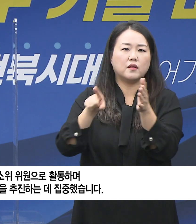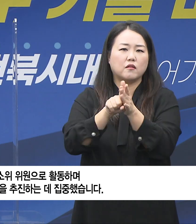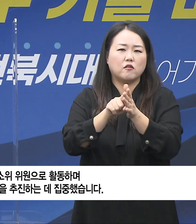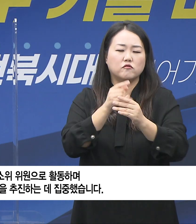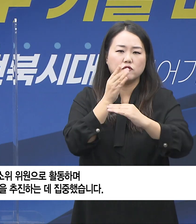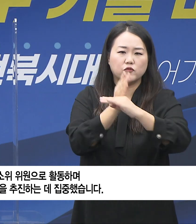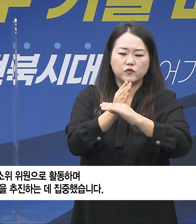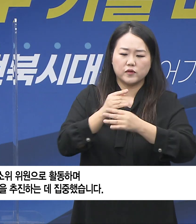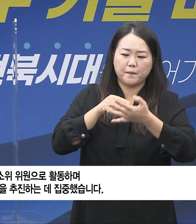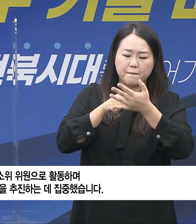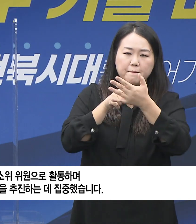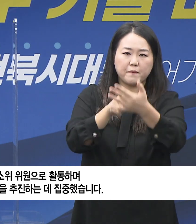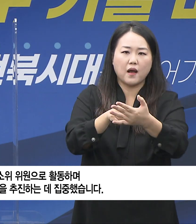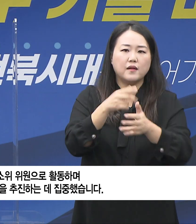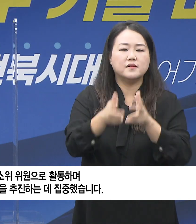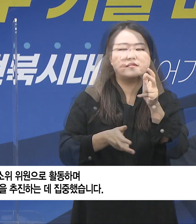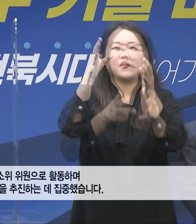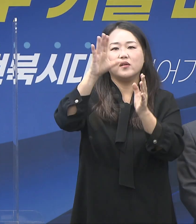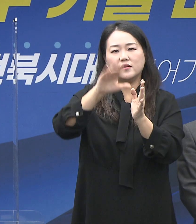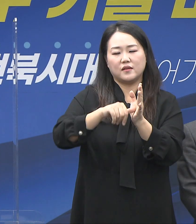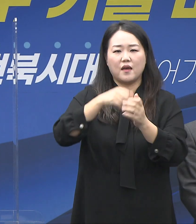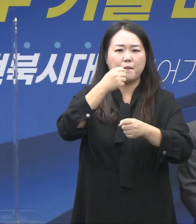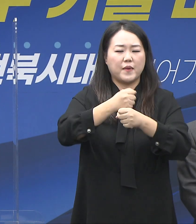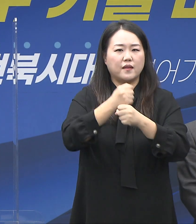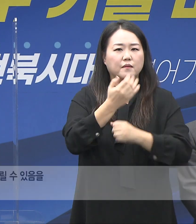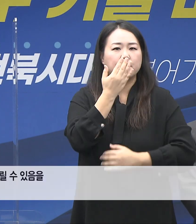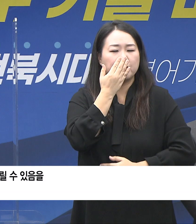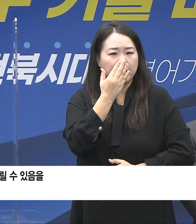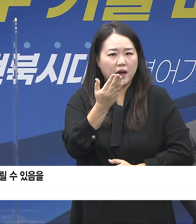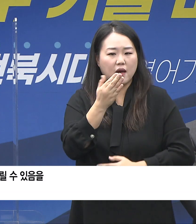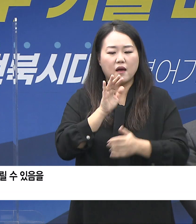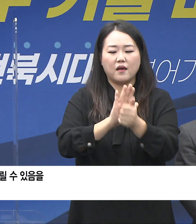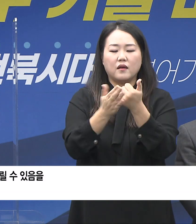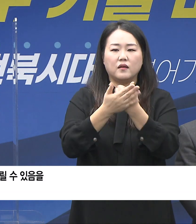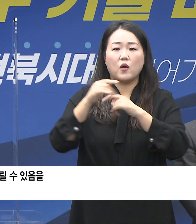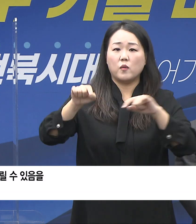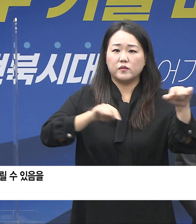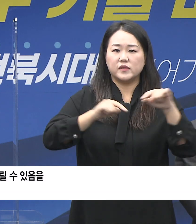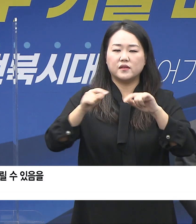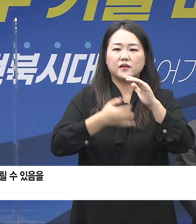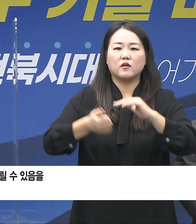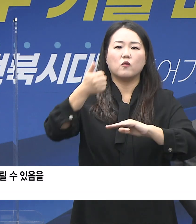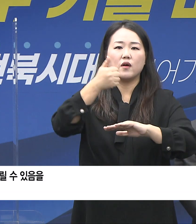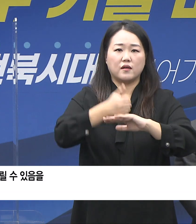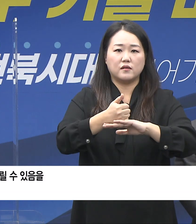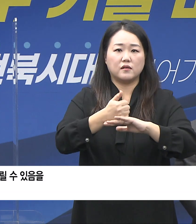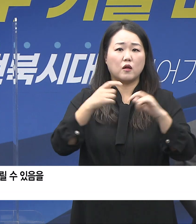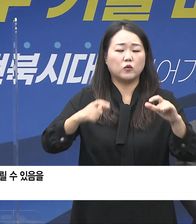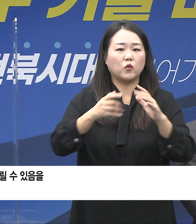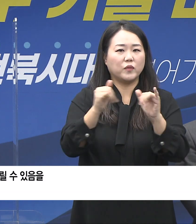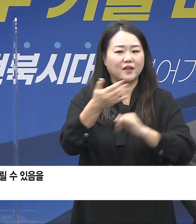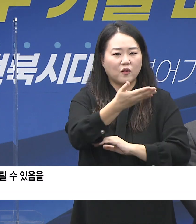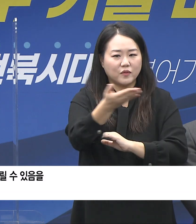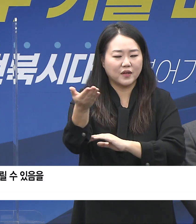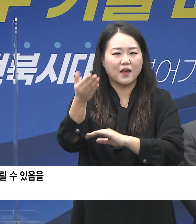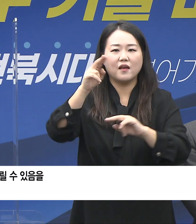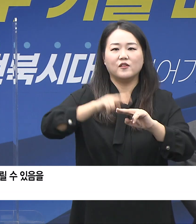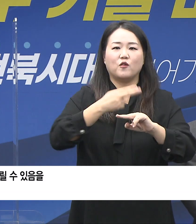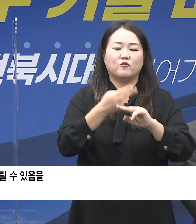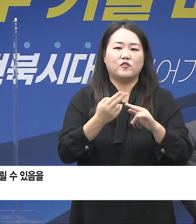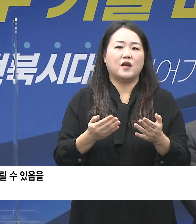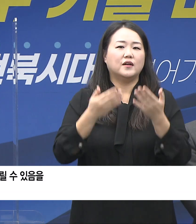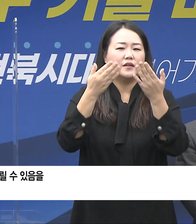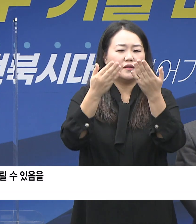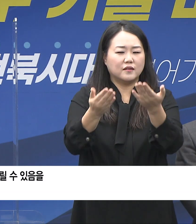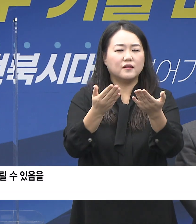중점사업을 추진하는 데 집중하였습니다. 이러한 협치의 성과물을 우리 도민들께 이렇게 선물로서 드릴 수